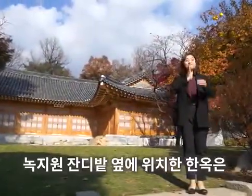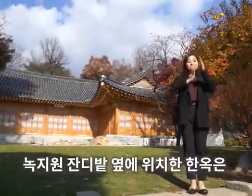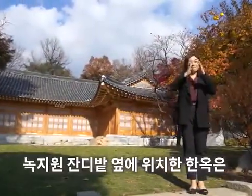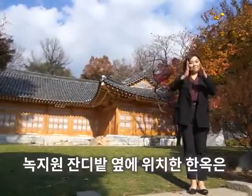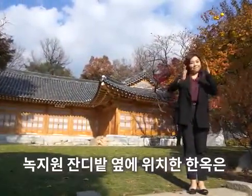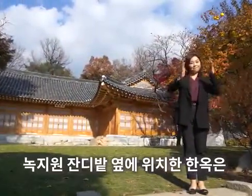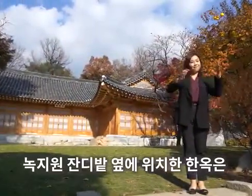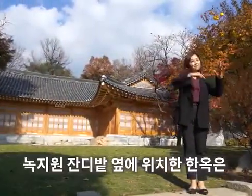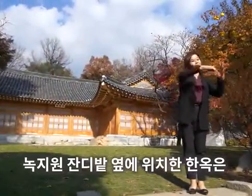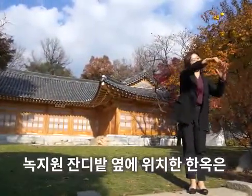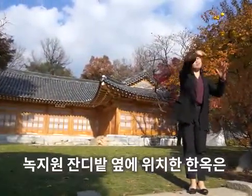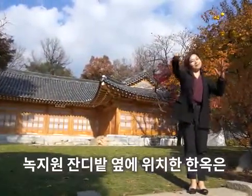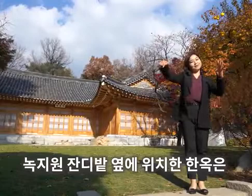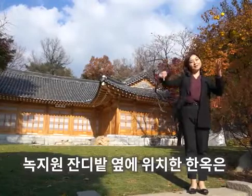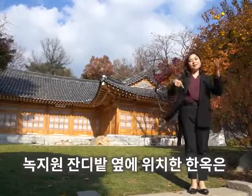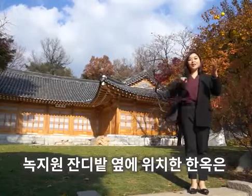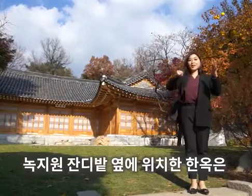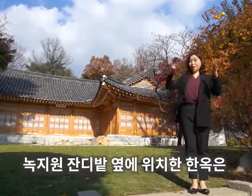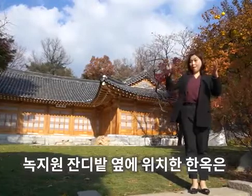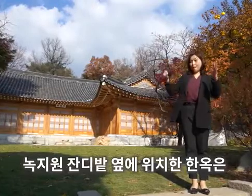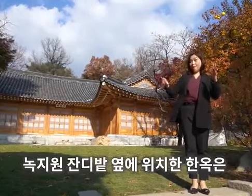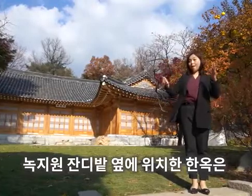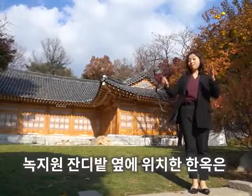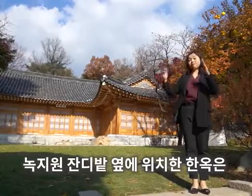녹지원 잔디밭 옆에 위치한 한옥은